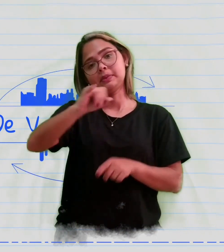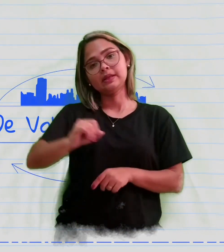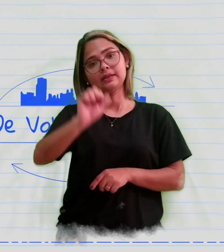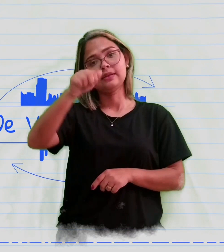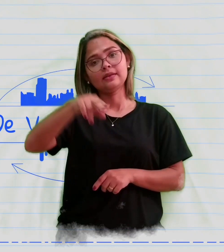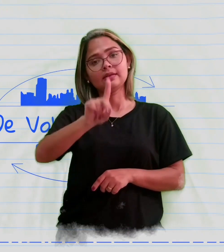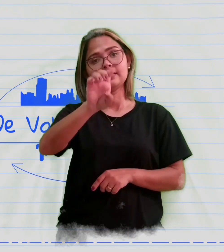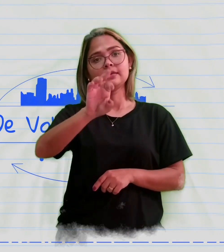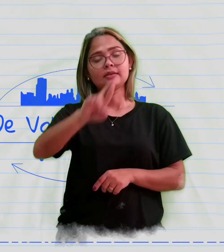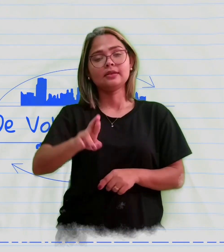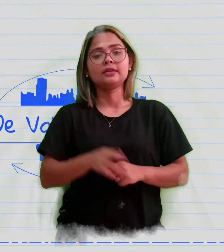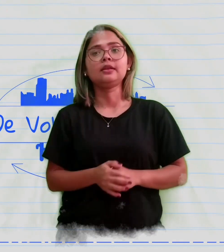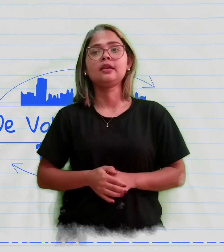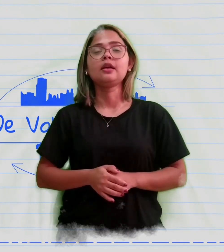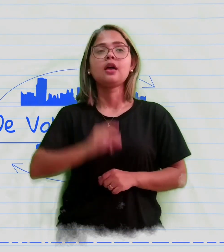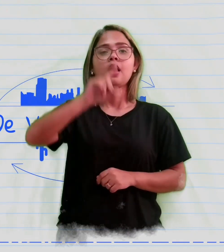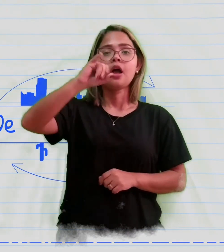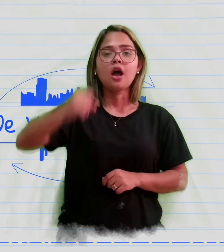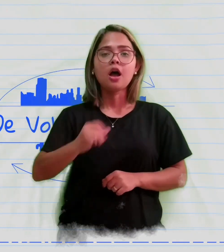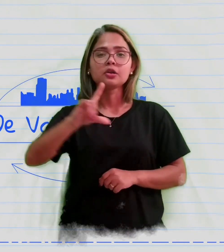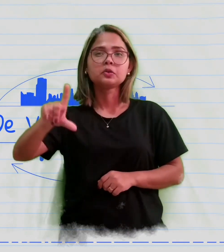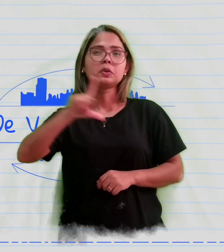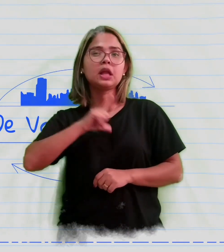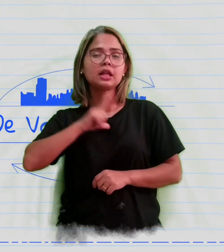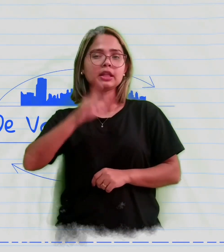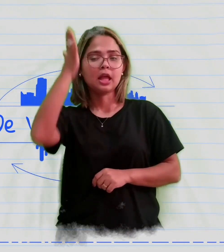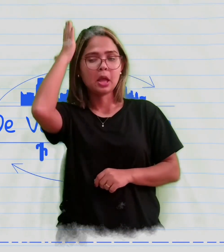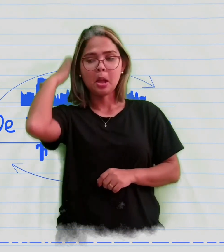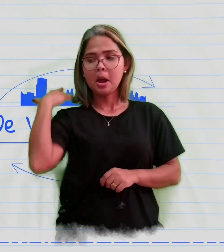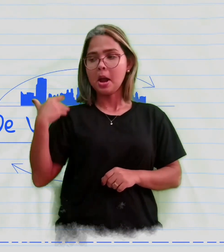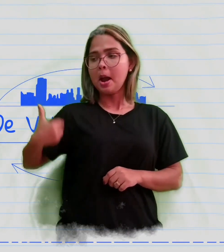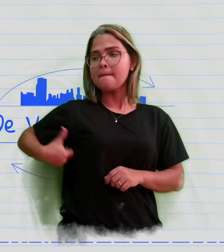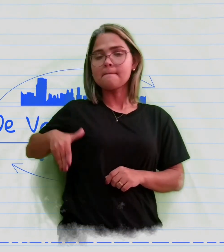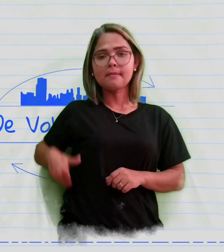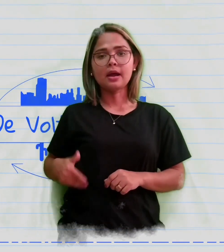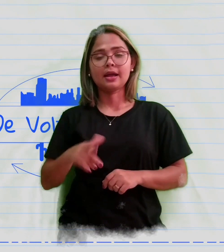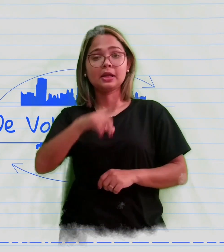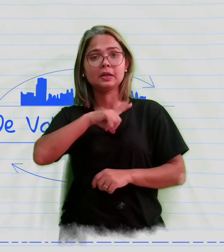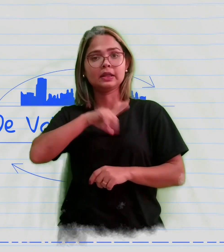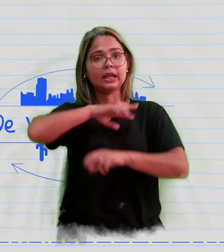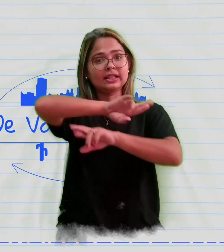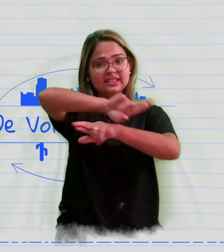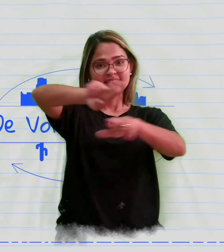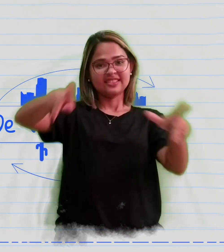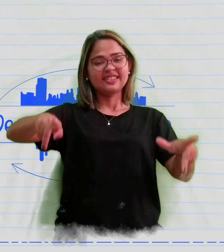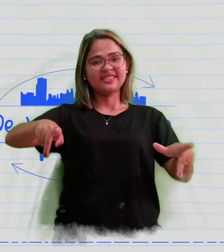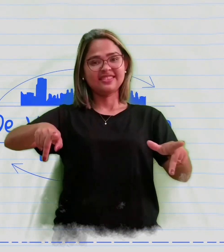assim, olhei. Não, não era. A Júlia, na minha cabeça, ela tem um cabelo maior até. Sim. Ela é diferente, ela tem uma coisa mais vibe, uma coisa meio Wesley